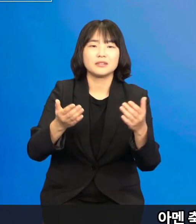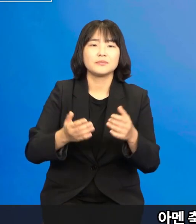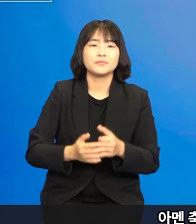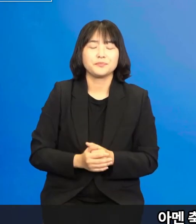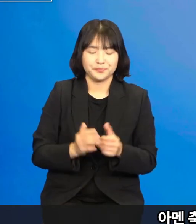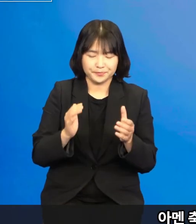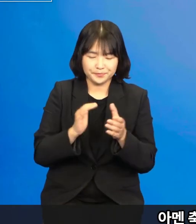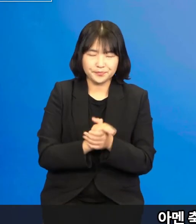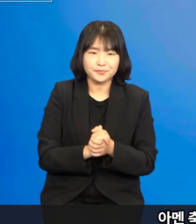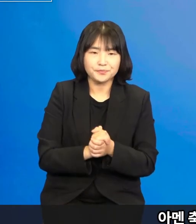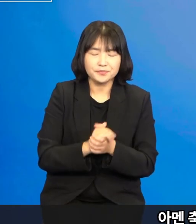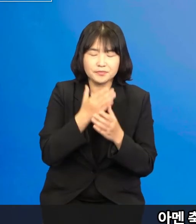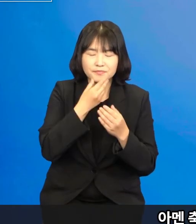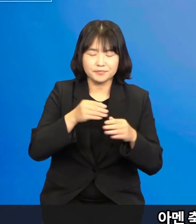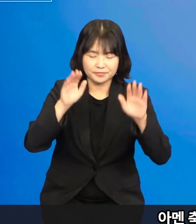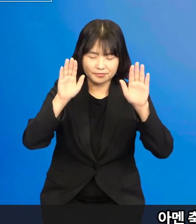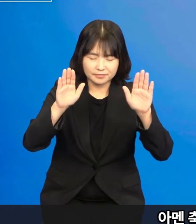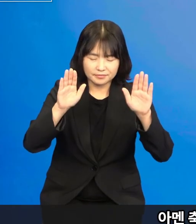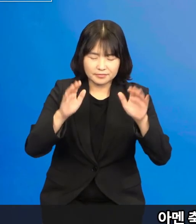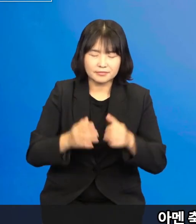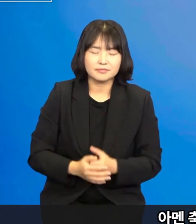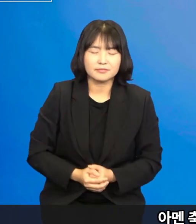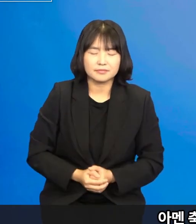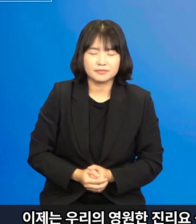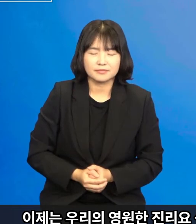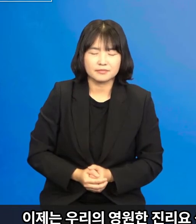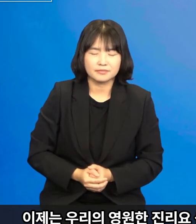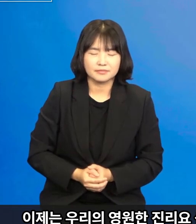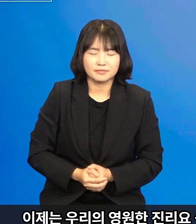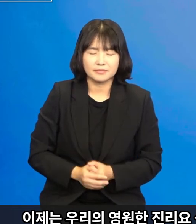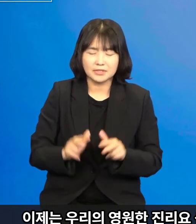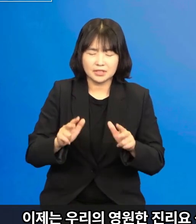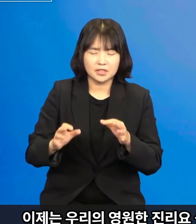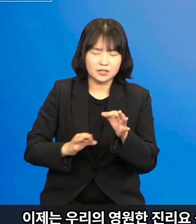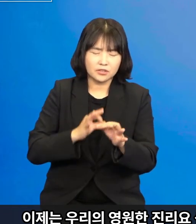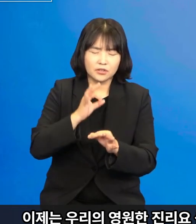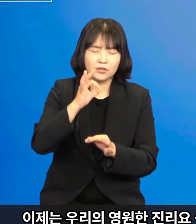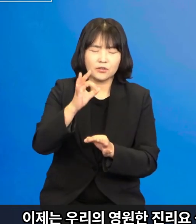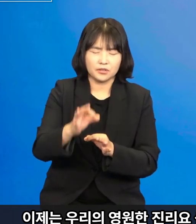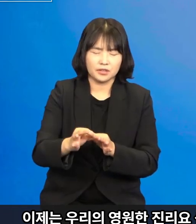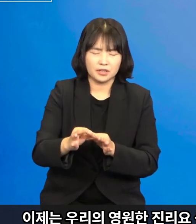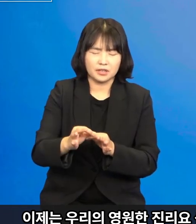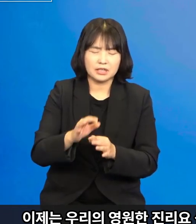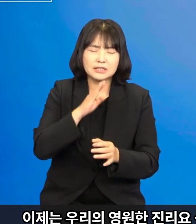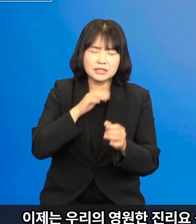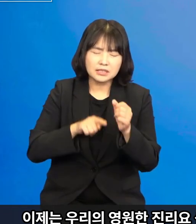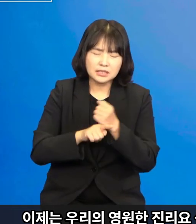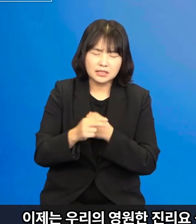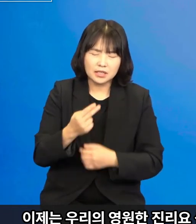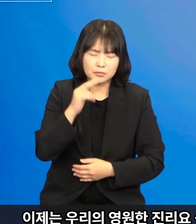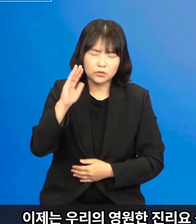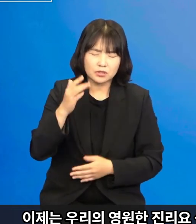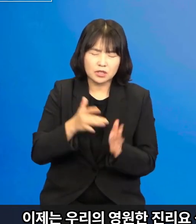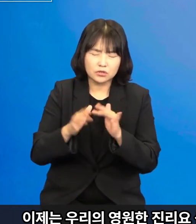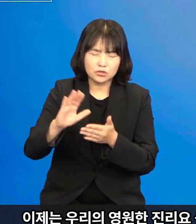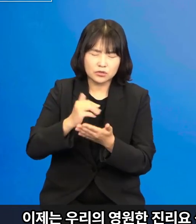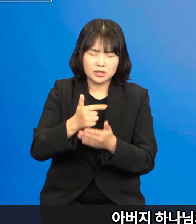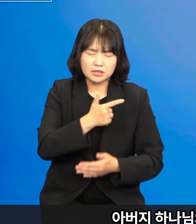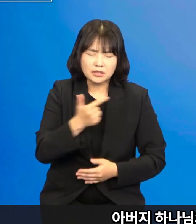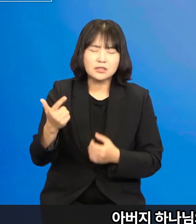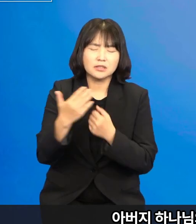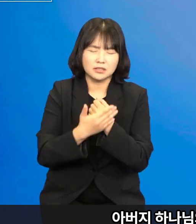일어나라. 아멘. 축도하겠습니다. 이제는 우리의 영원한 진리요 생명 되신 예수 그리스도의 크신